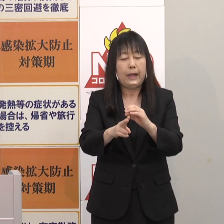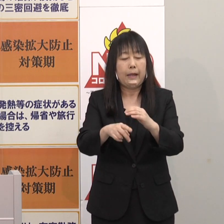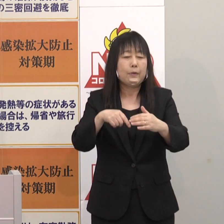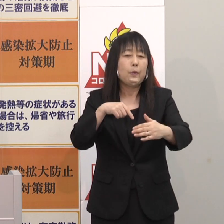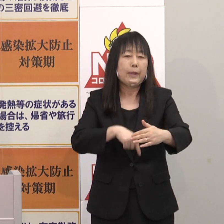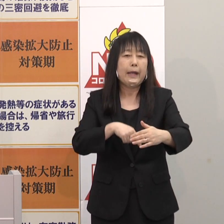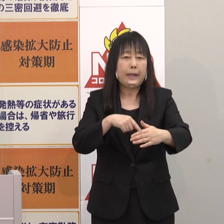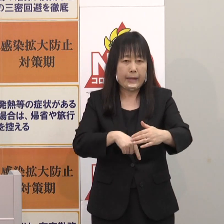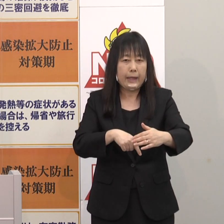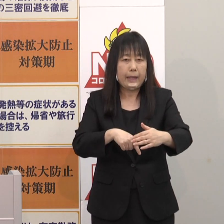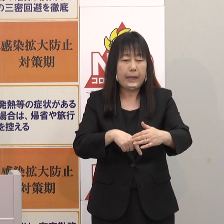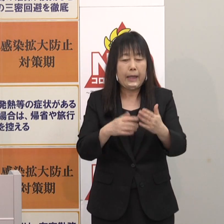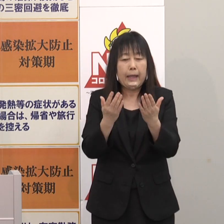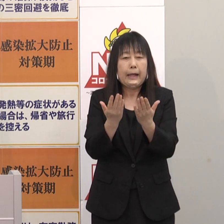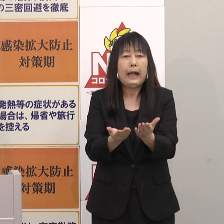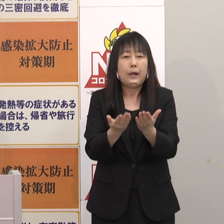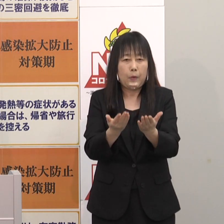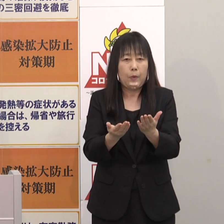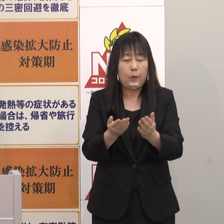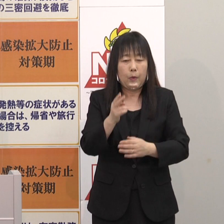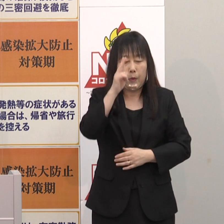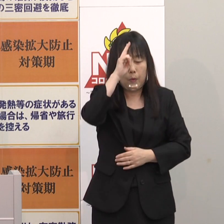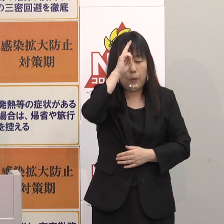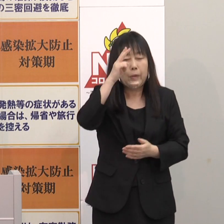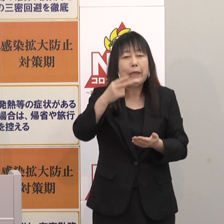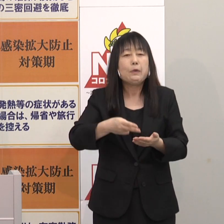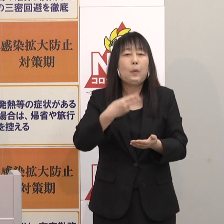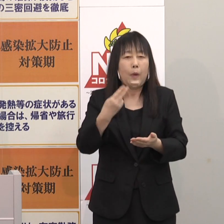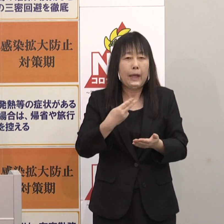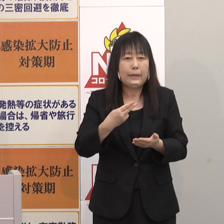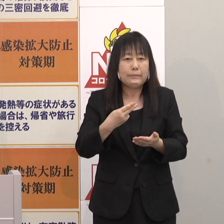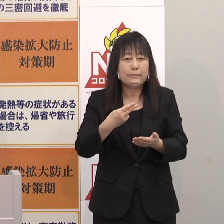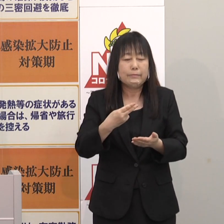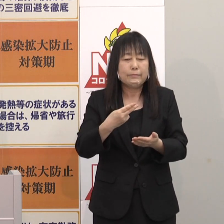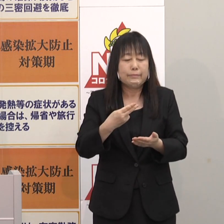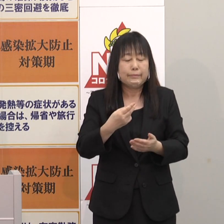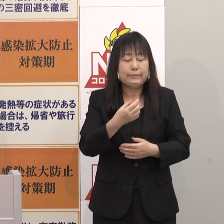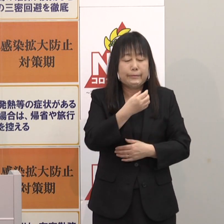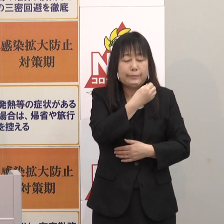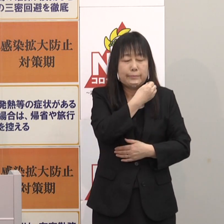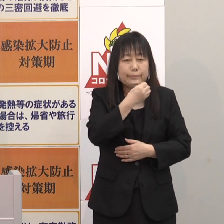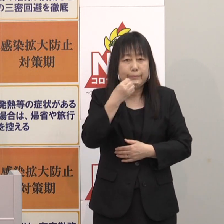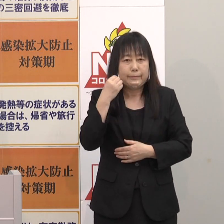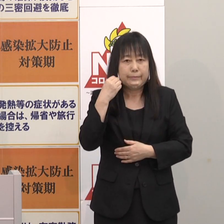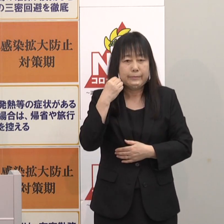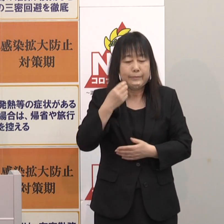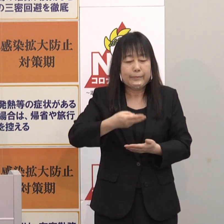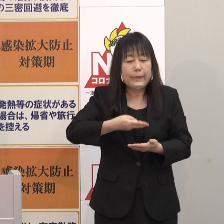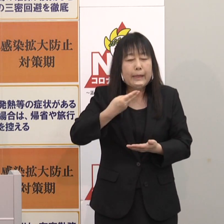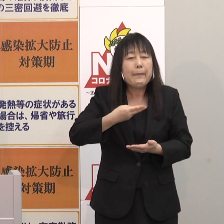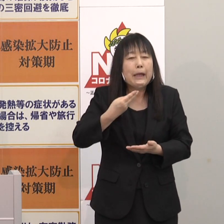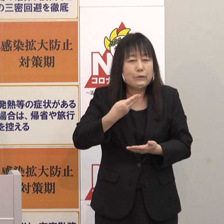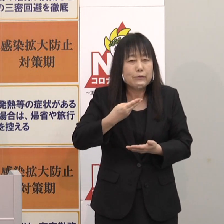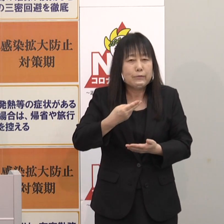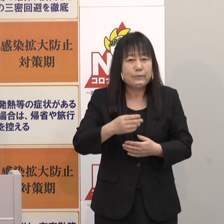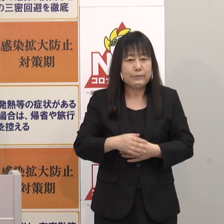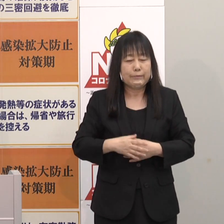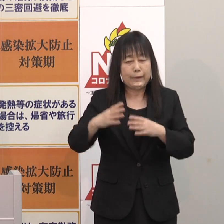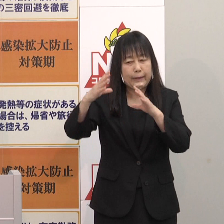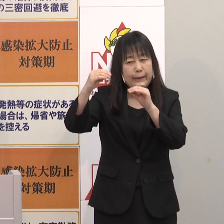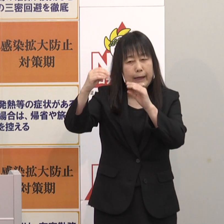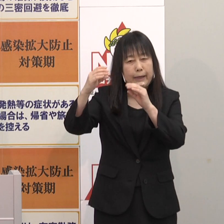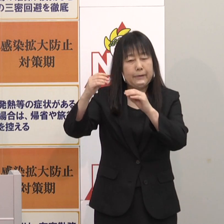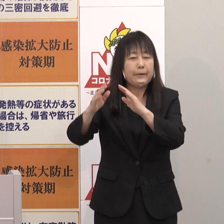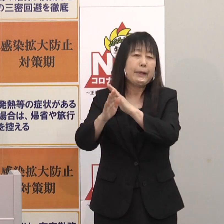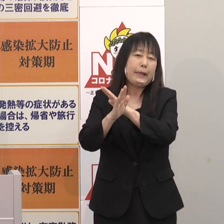して、コロナ禍以降いわゆる教室の中で机を縦に並べて机を合わせないような形で、